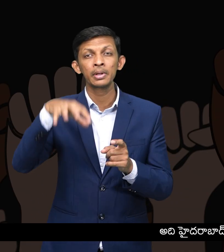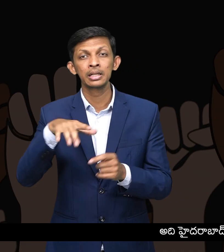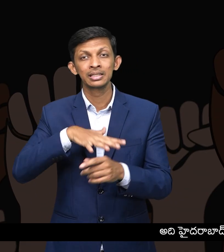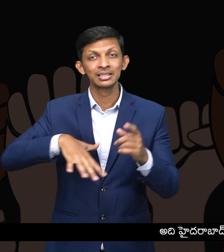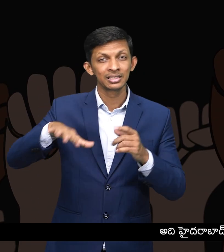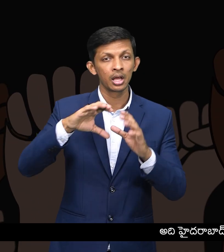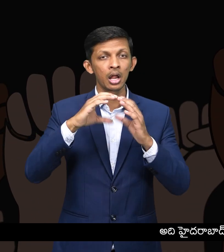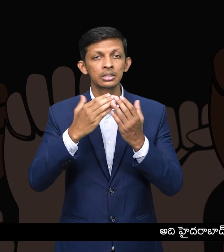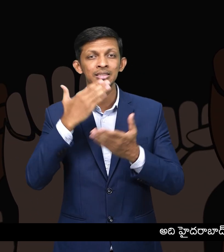మారి